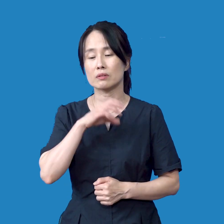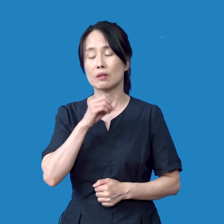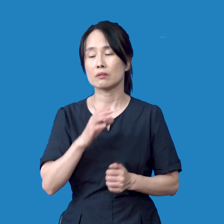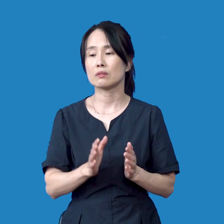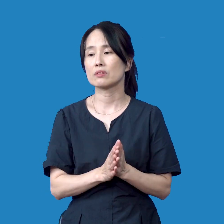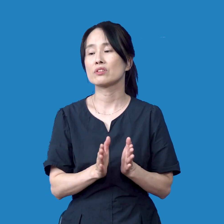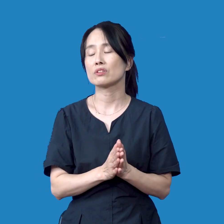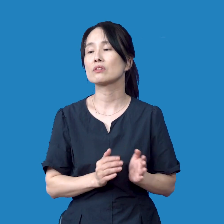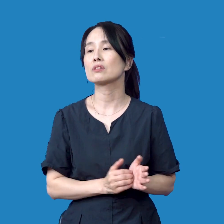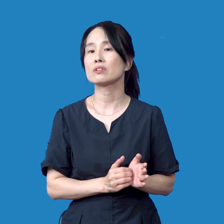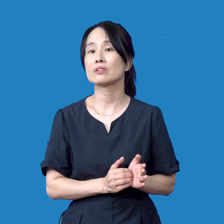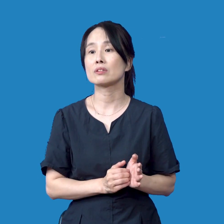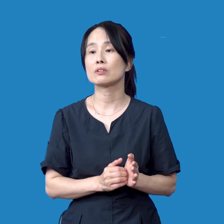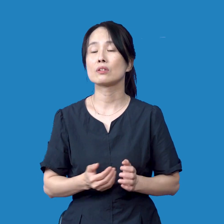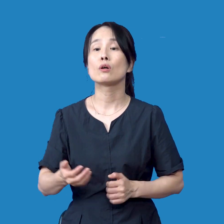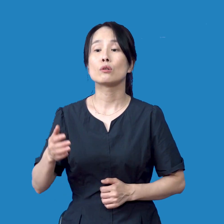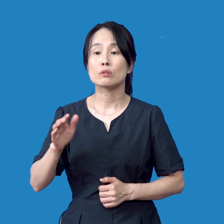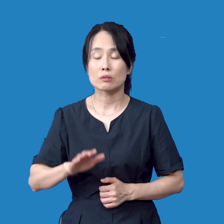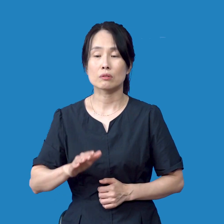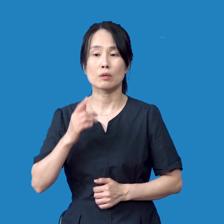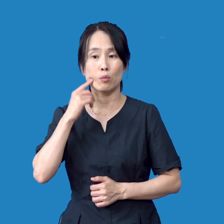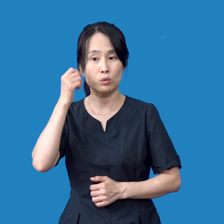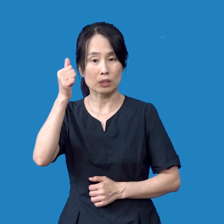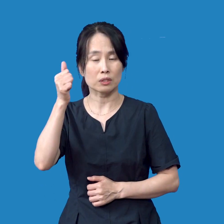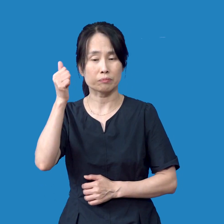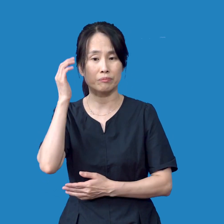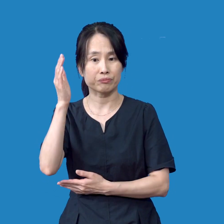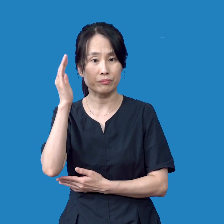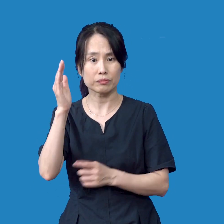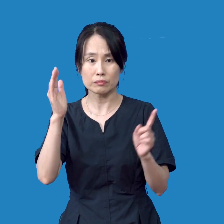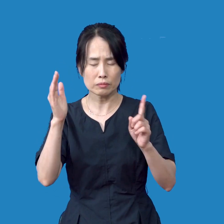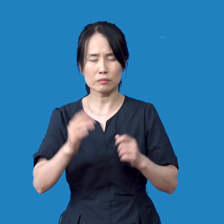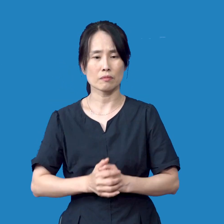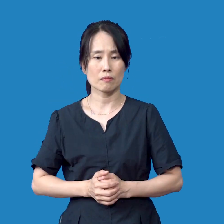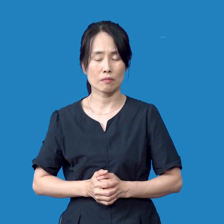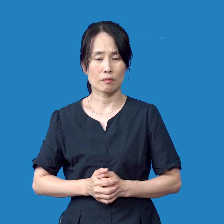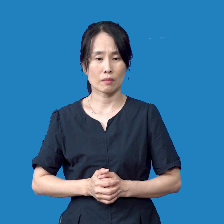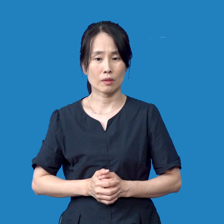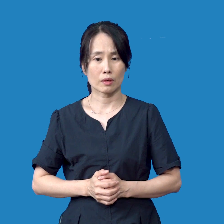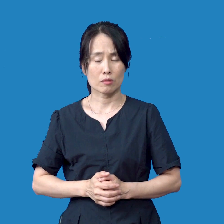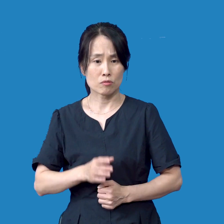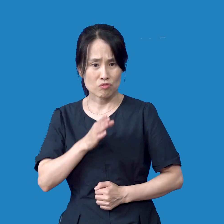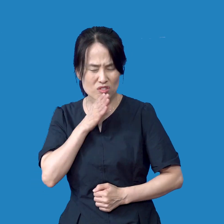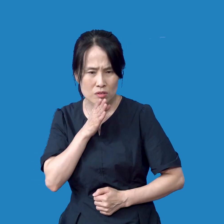신용만 하고 말았습니다. 그러니까 강사 목사님이 정색을 하면서